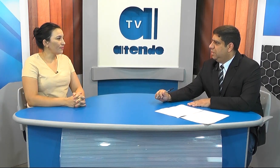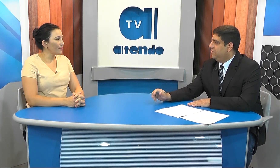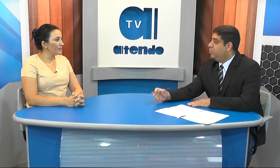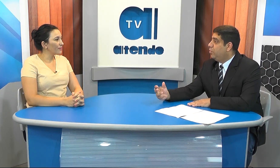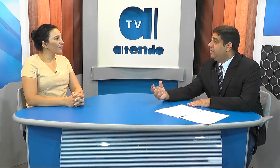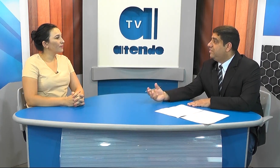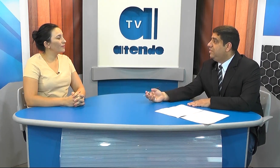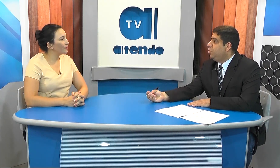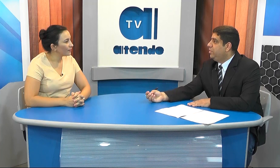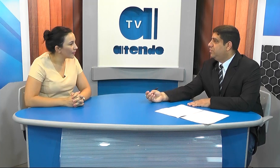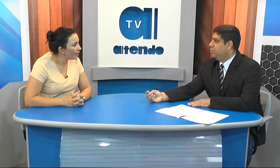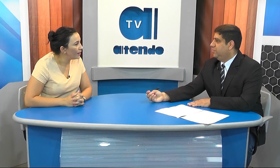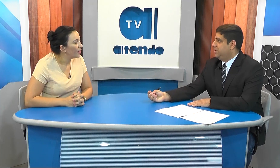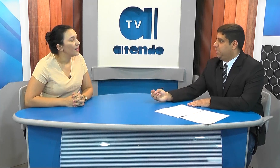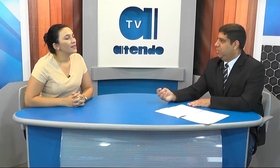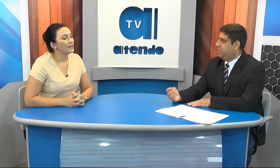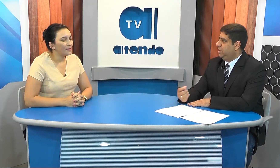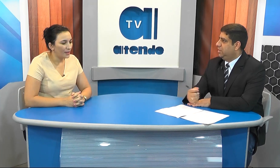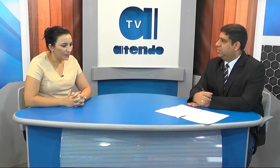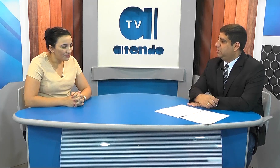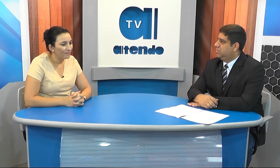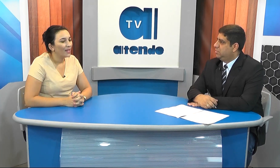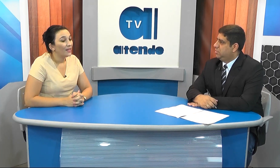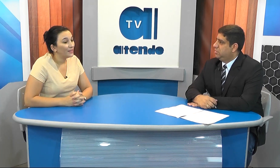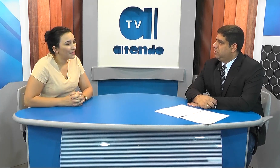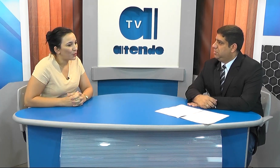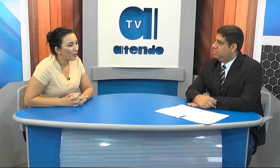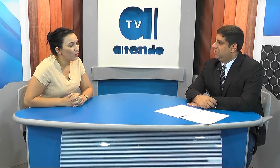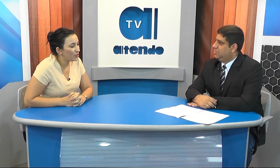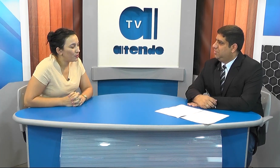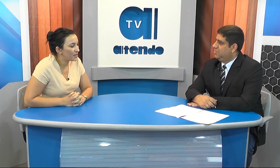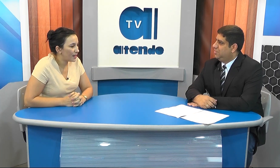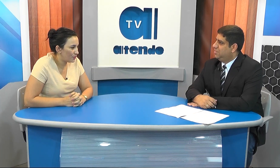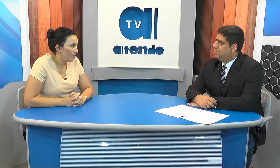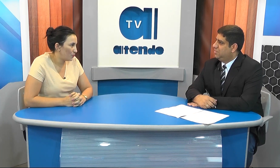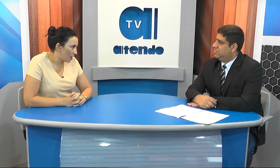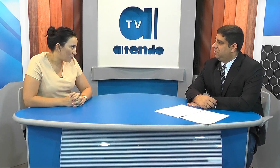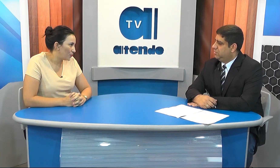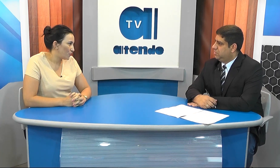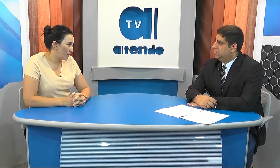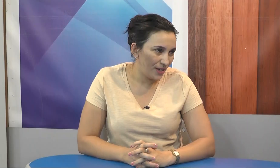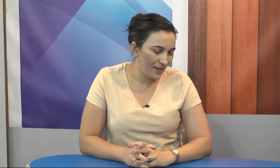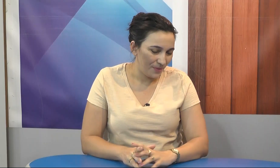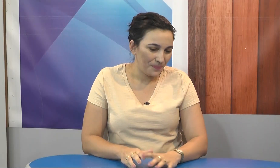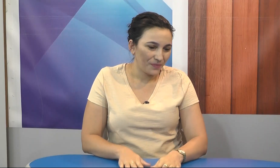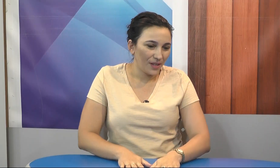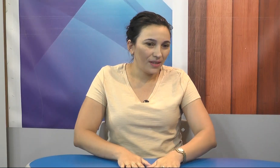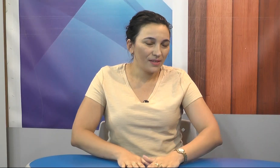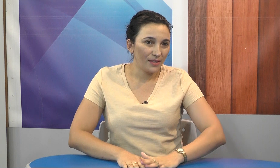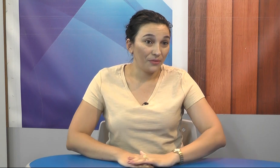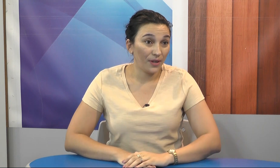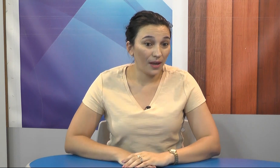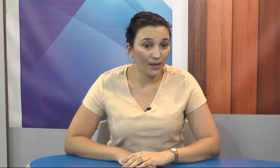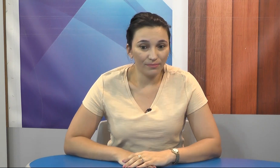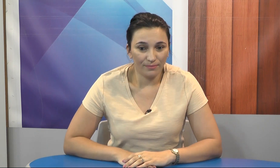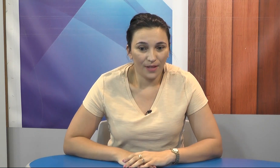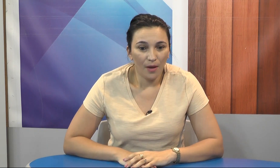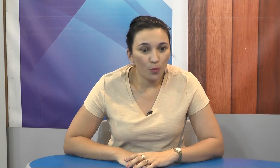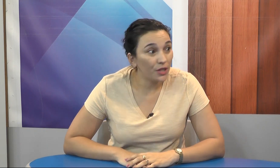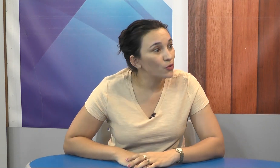não conheciam isso quando você chegou aqui? Sim. Então, eu tive uma certa dificuldade quando eu cheguei aqui. E, assim, fiquei muito